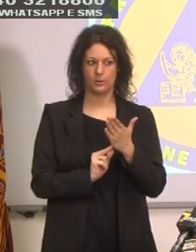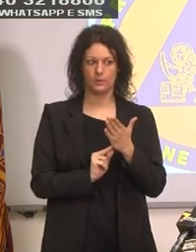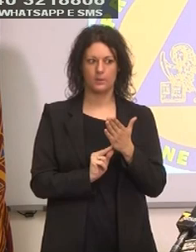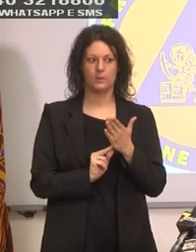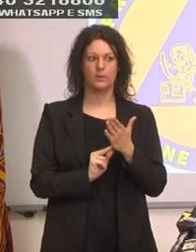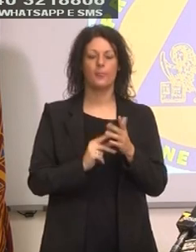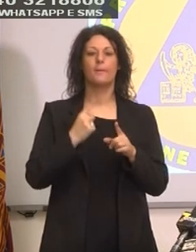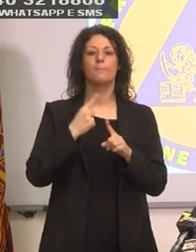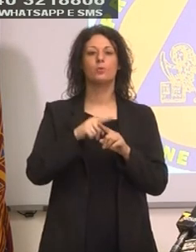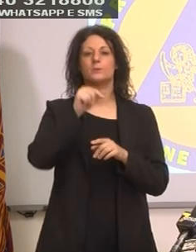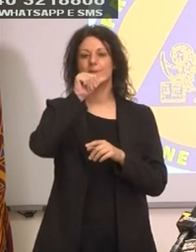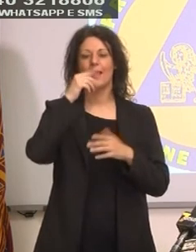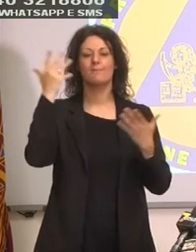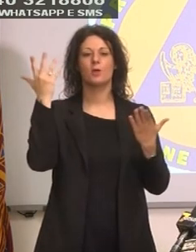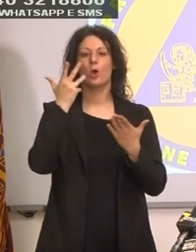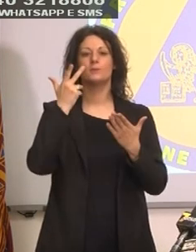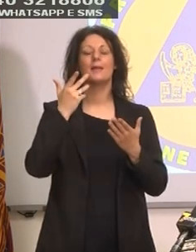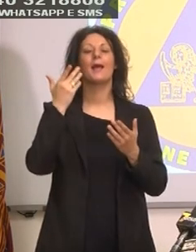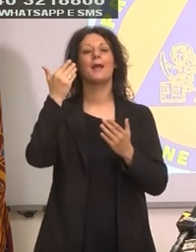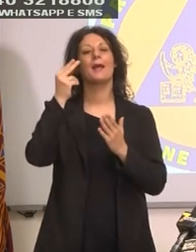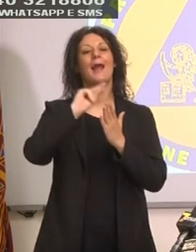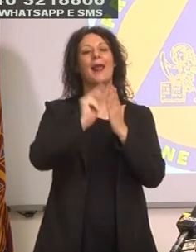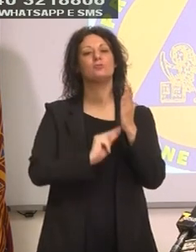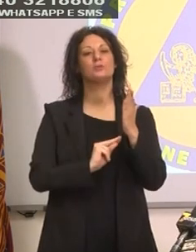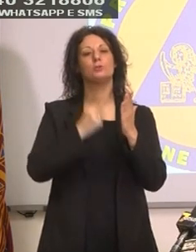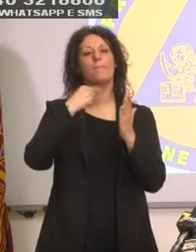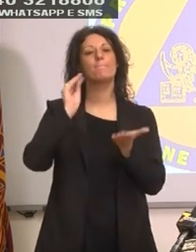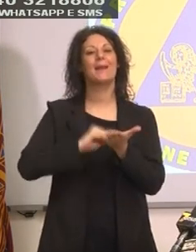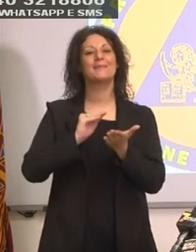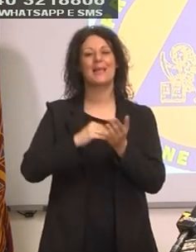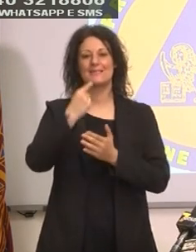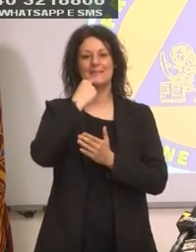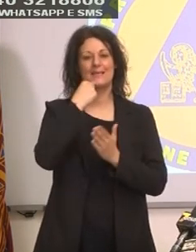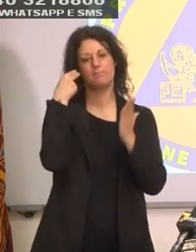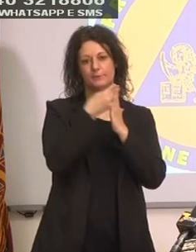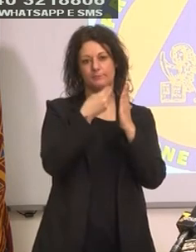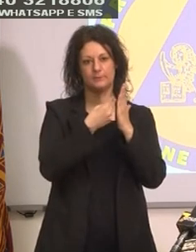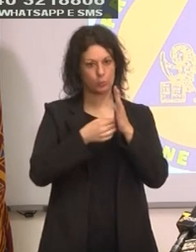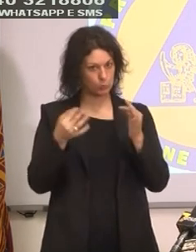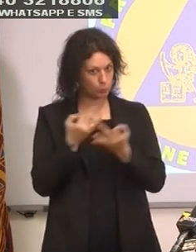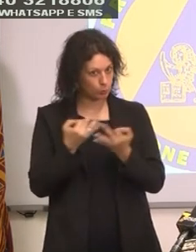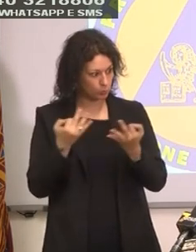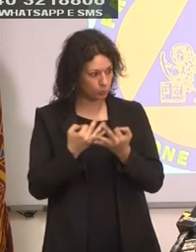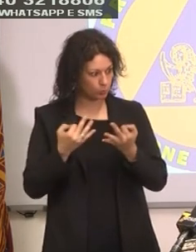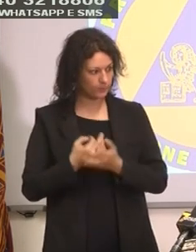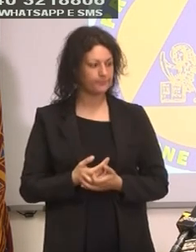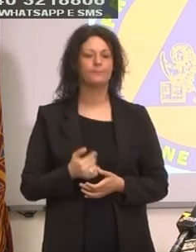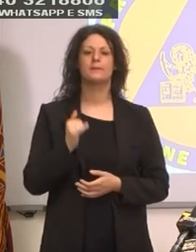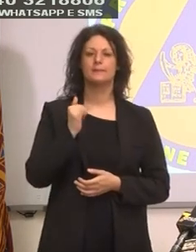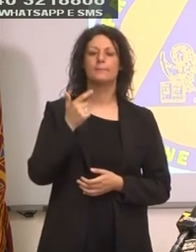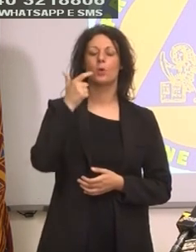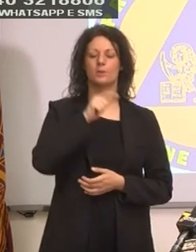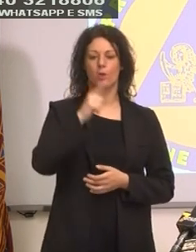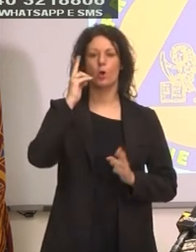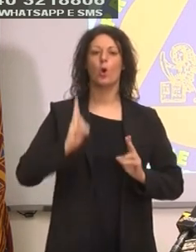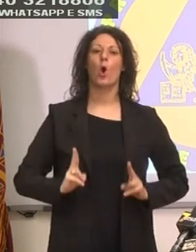un registro delle presenze. È corretta questa procedura? Sì, cioè perché allora la piscina condominiale sopra i 9 unità, non so,